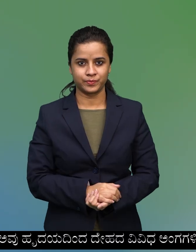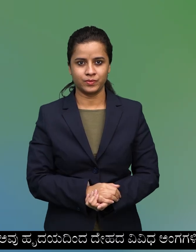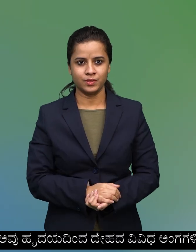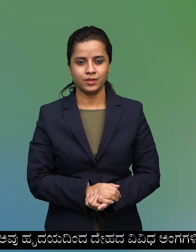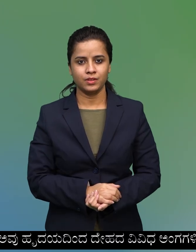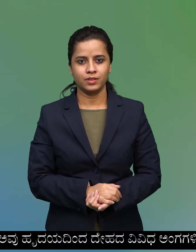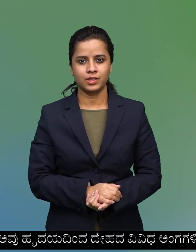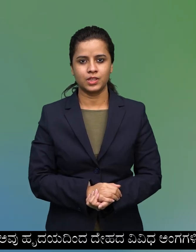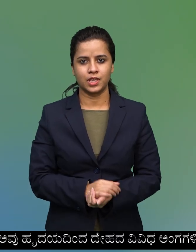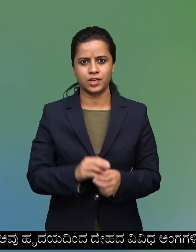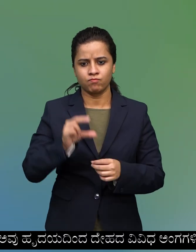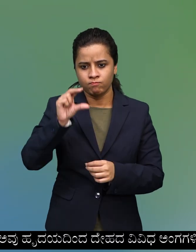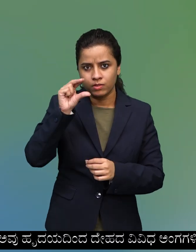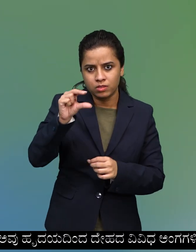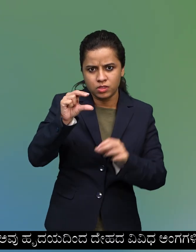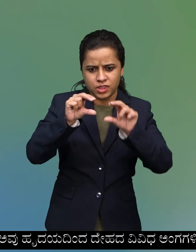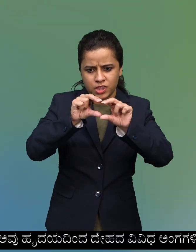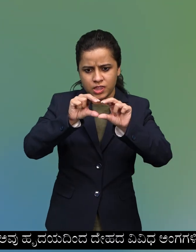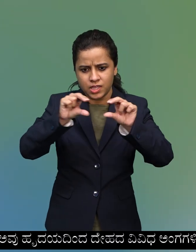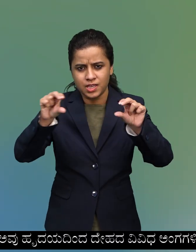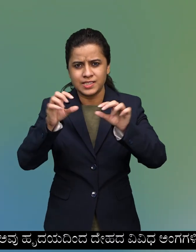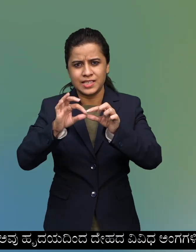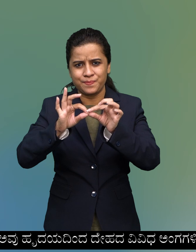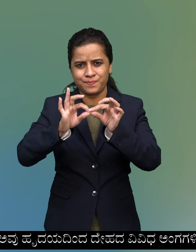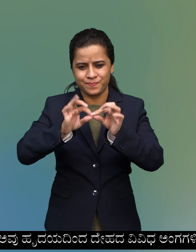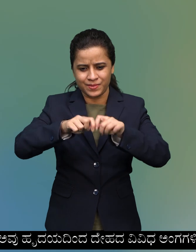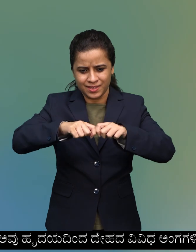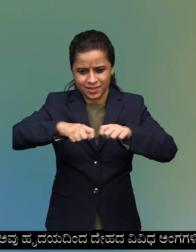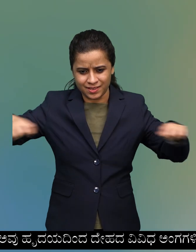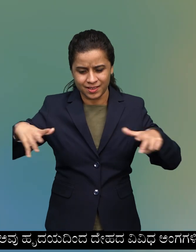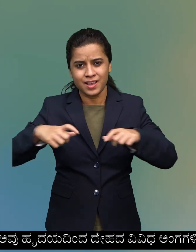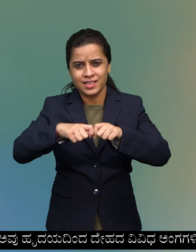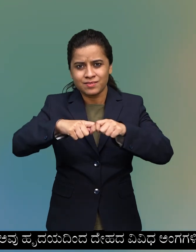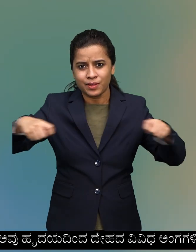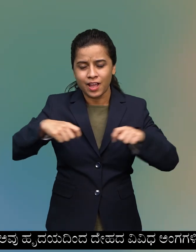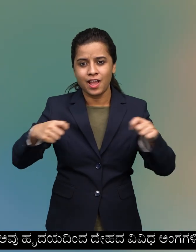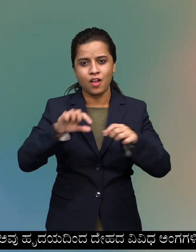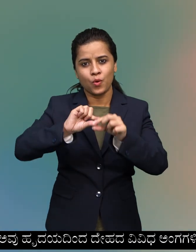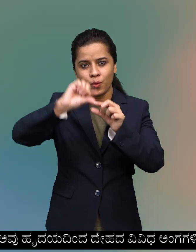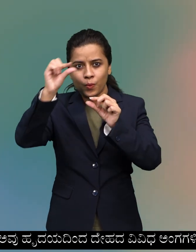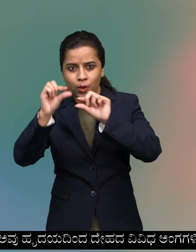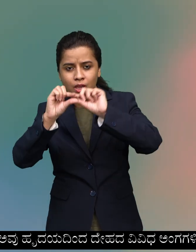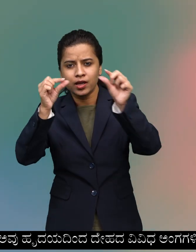ಅವು ಹೃದಯದಿಂದ ದೇಹದ ವಿವಿಧ ಅಂಗಗಳಿಗೆ ರಕ್ತವನ್ನು ಸಾಗಿಸುವ ದಪ್ಪ ಮತ್ತು ಸ್ಥಿತಿಸ್ಥಾಪಕ